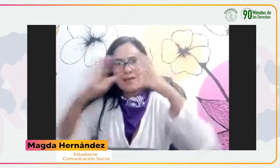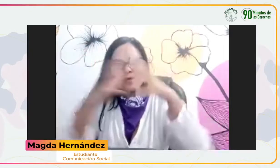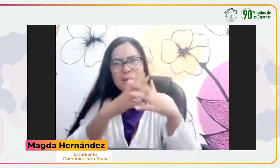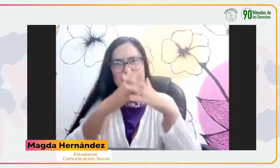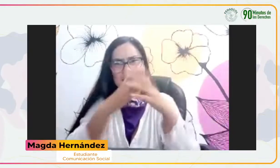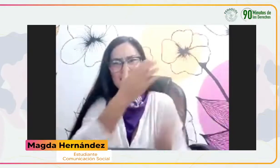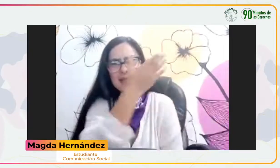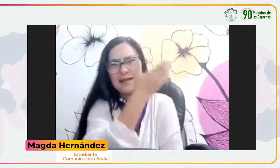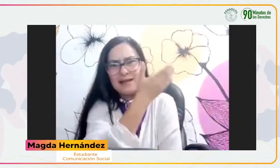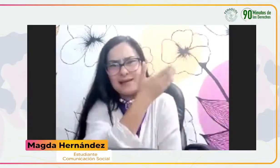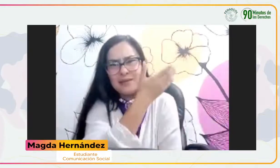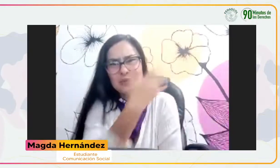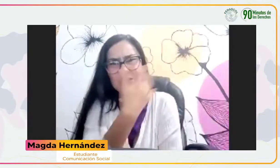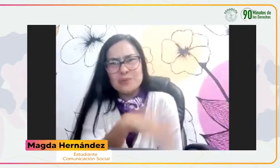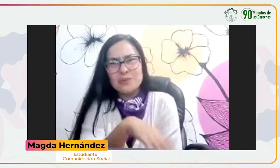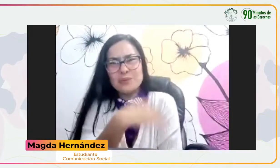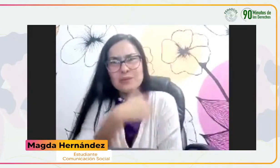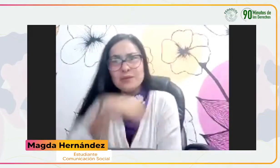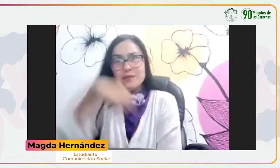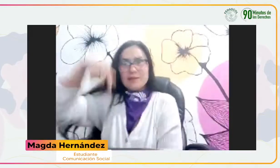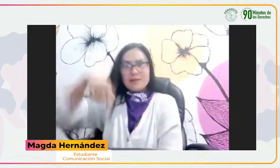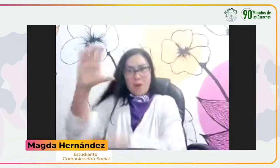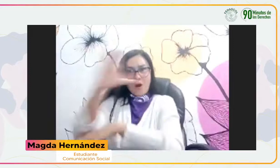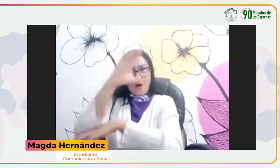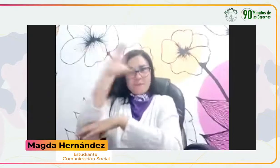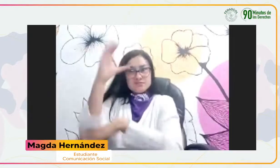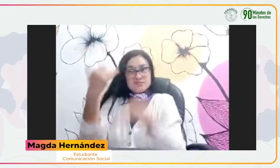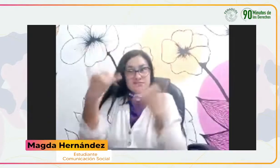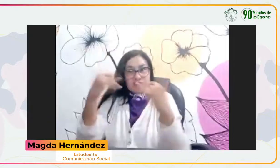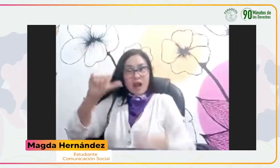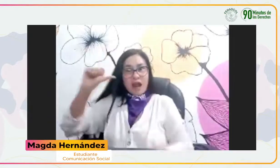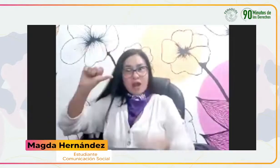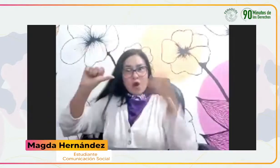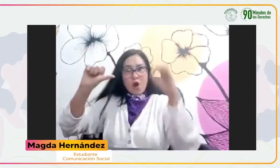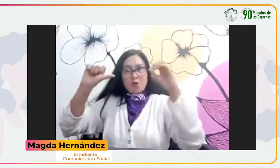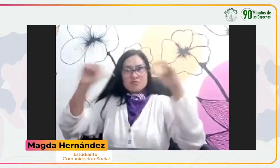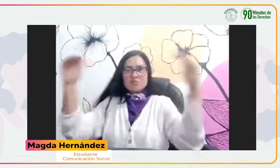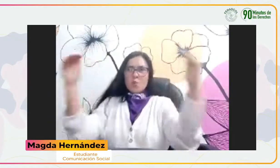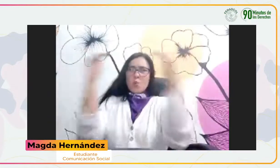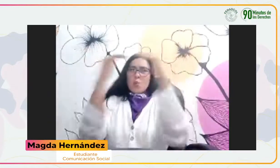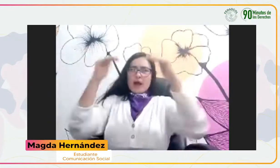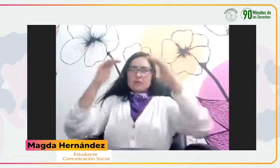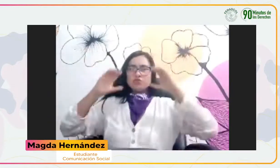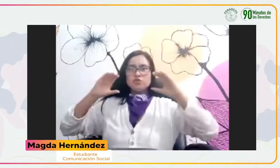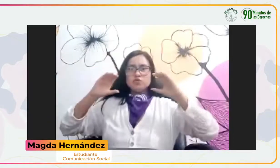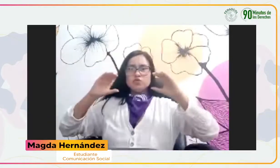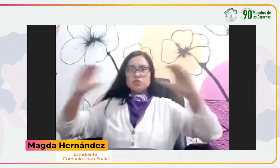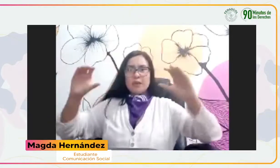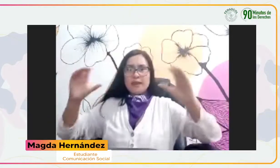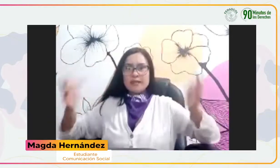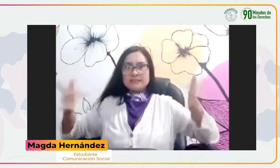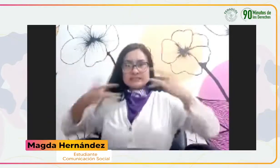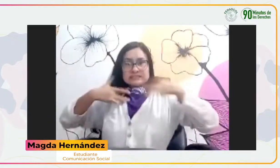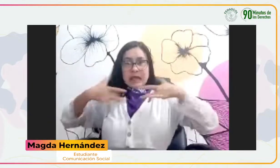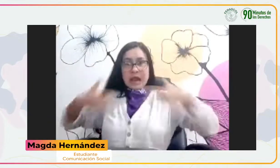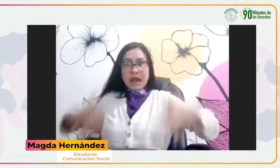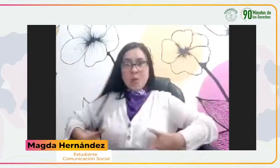nivel salarial en América, en Estados Unidos, los hombres reciben un